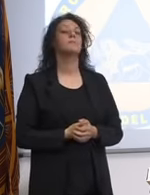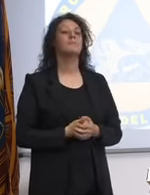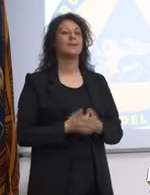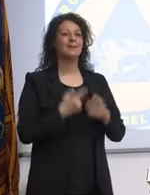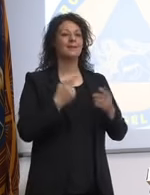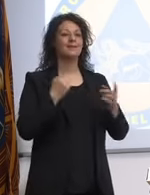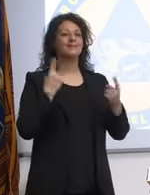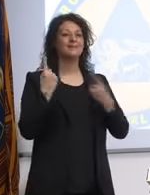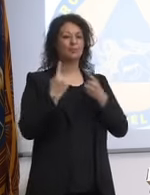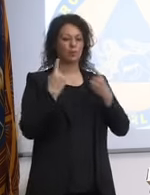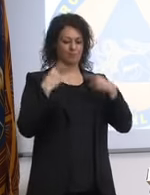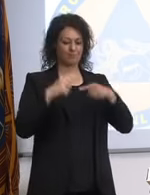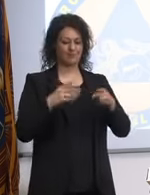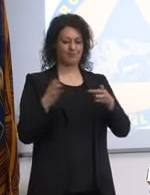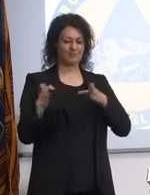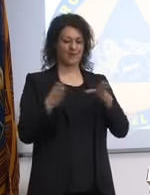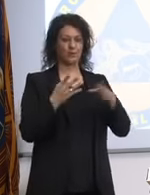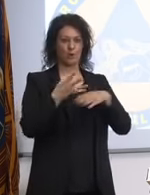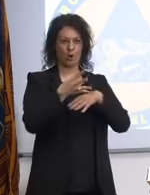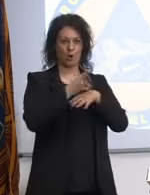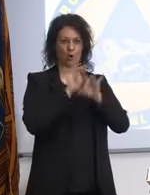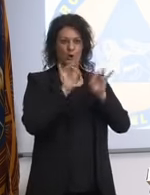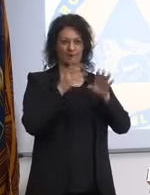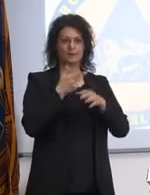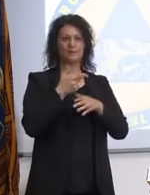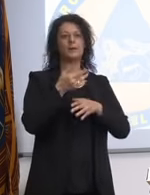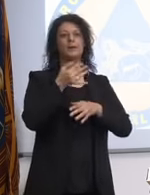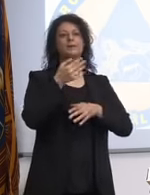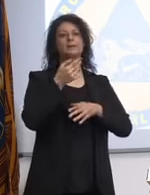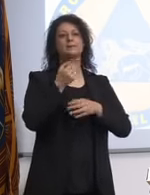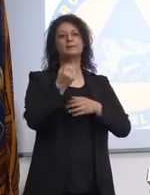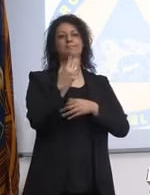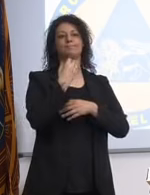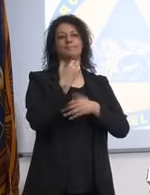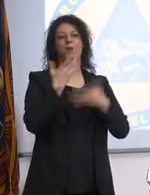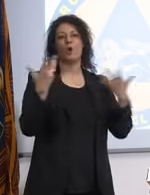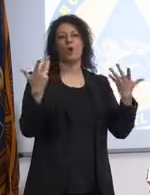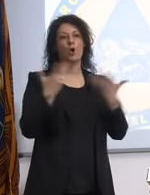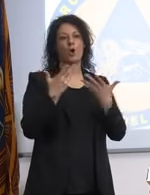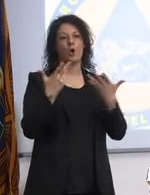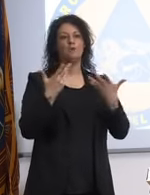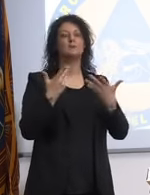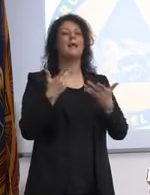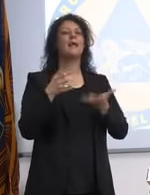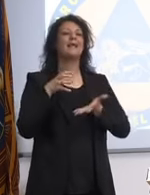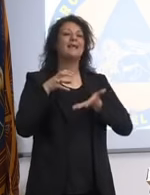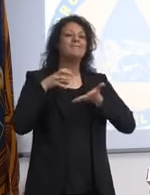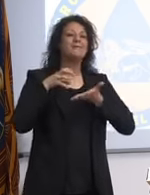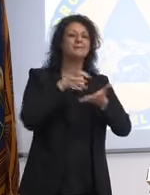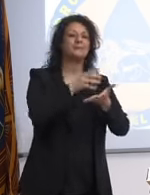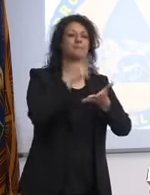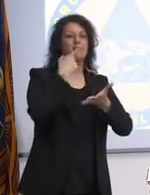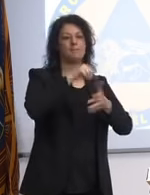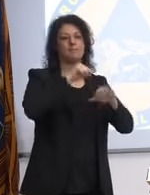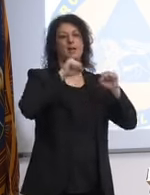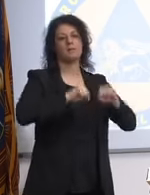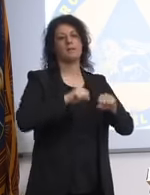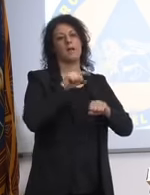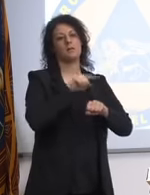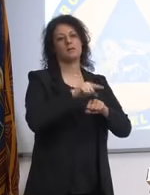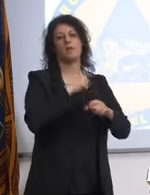sanità debbono essere una cosa prioritaria sulla quale investire.